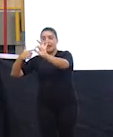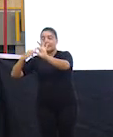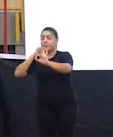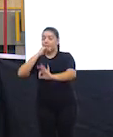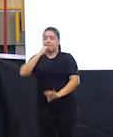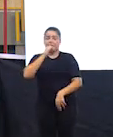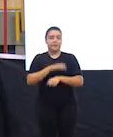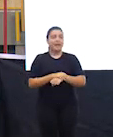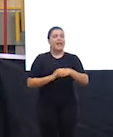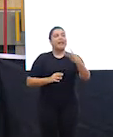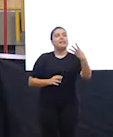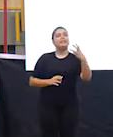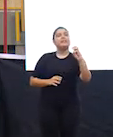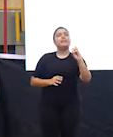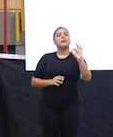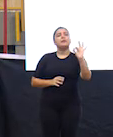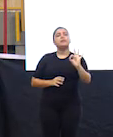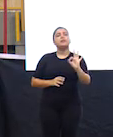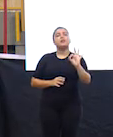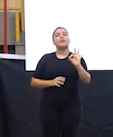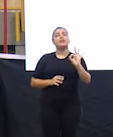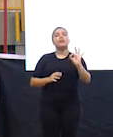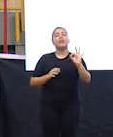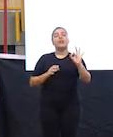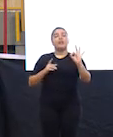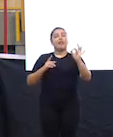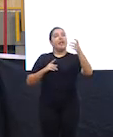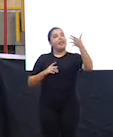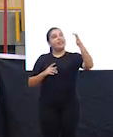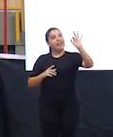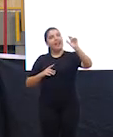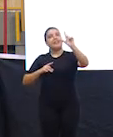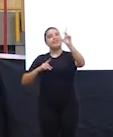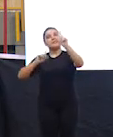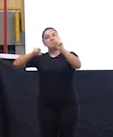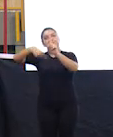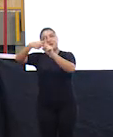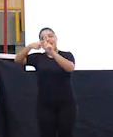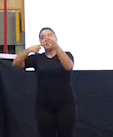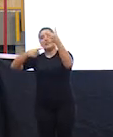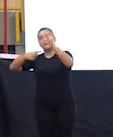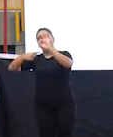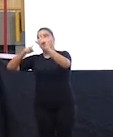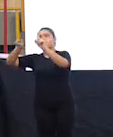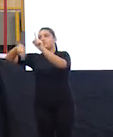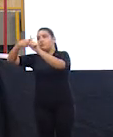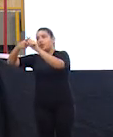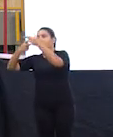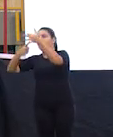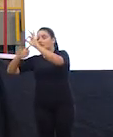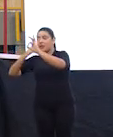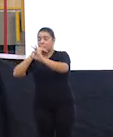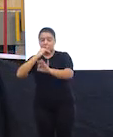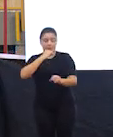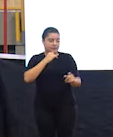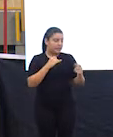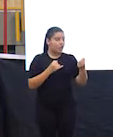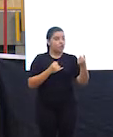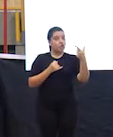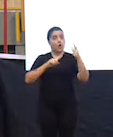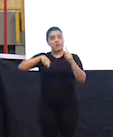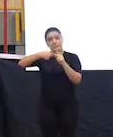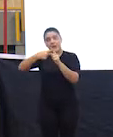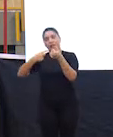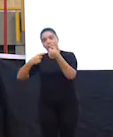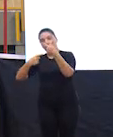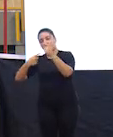seria 30%? 10% mais 10% mais 10%. 12, 12,